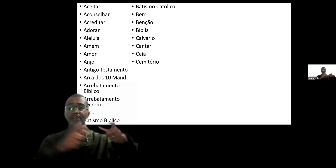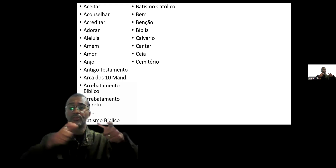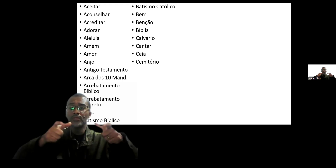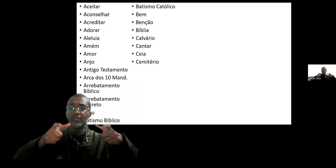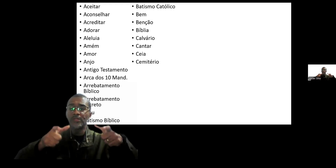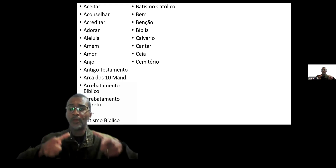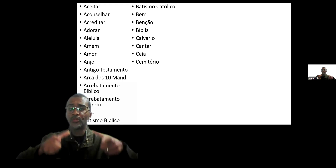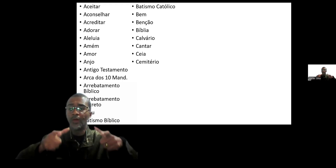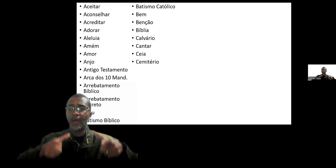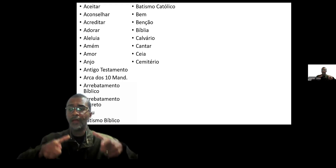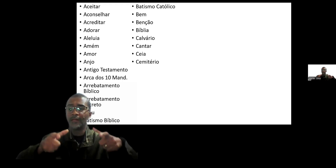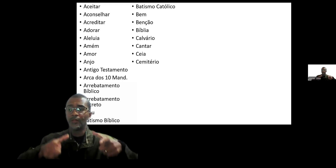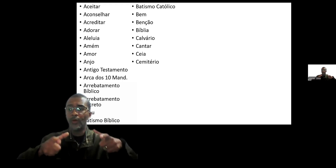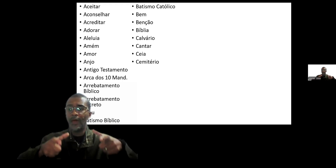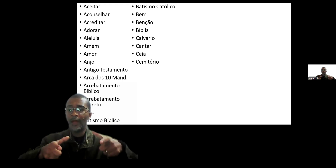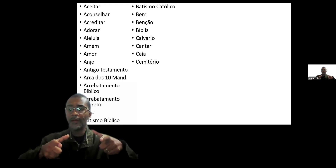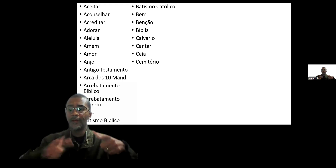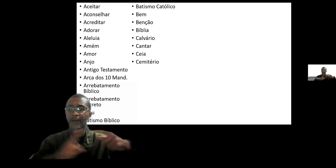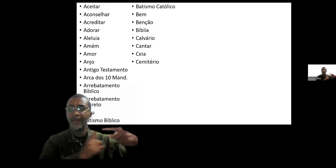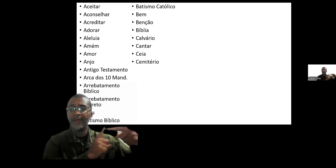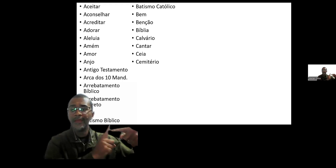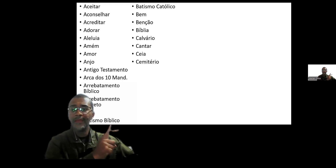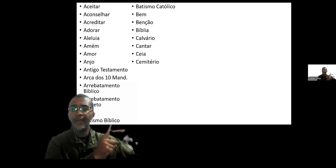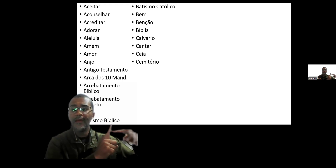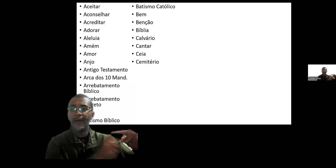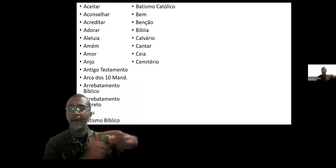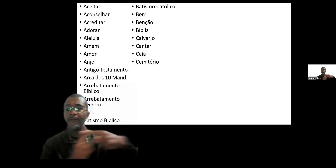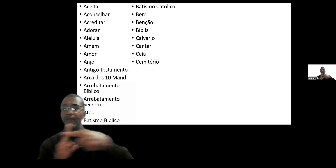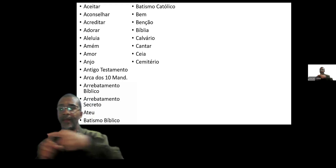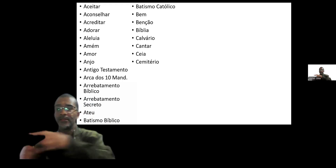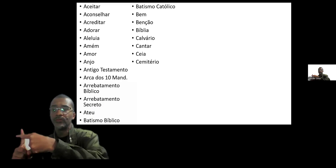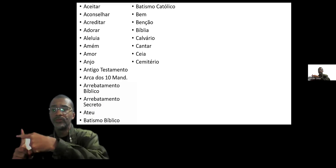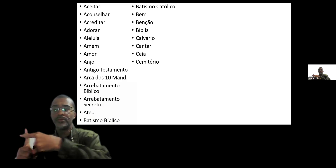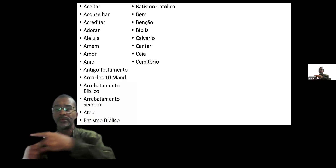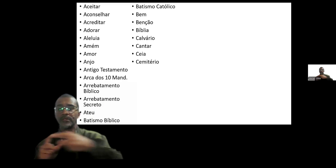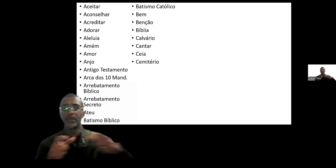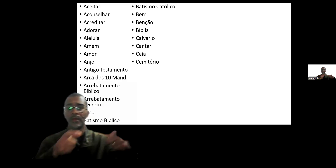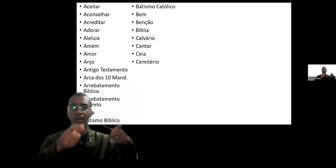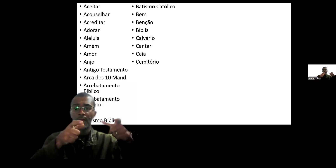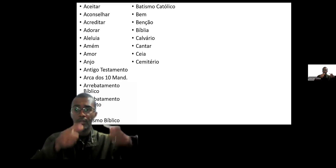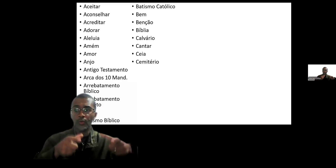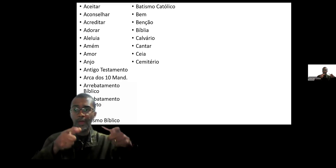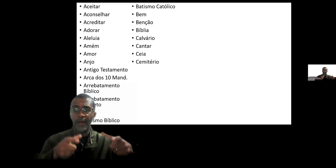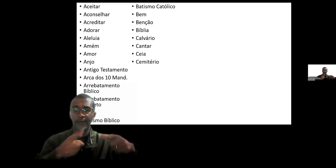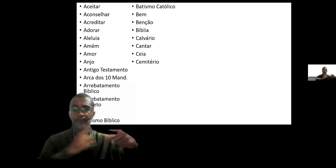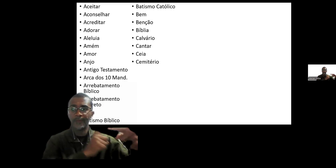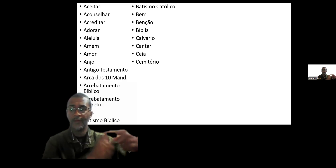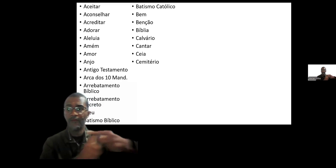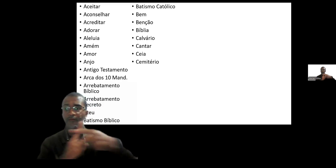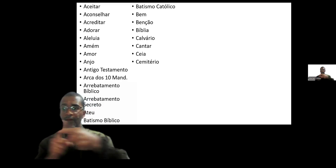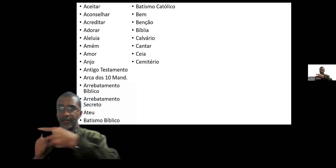que tem várias cruzes, então você pode colocar lugar e várias cruzes.